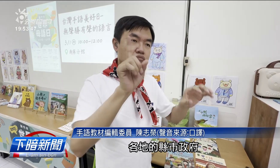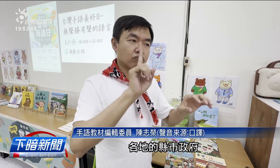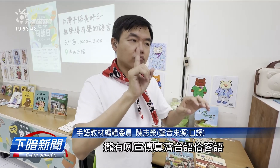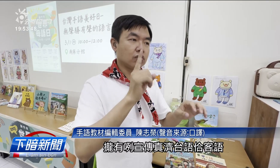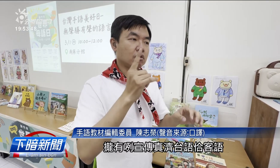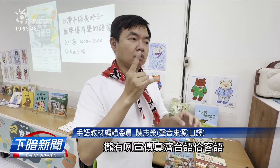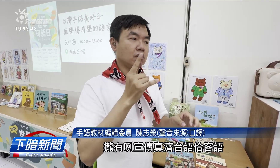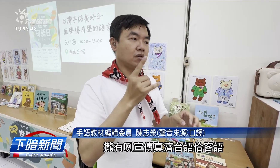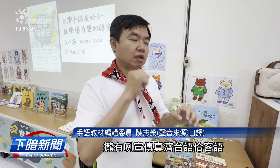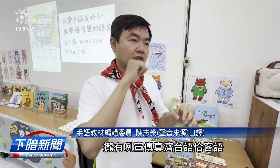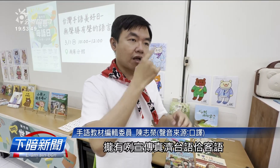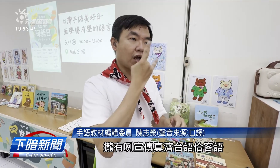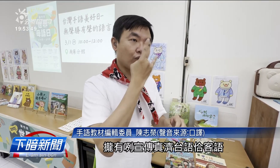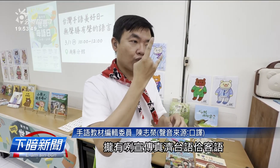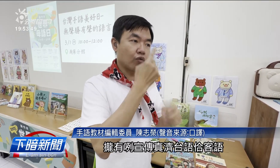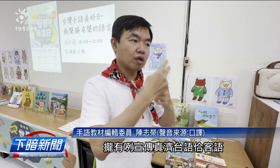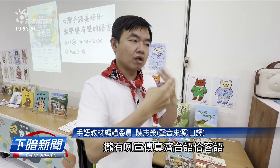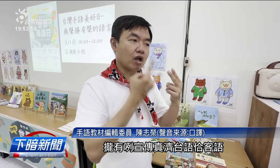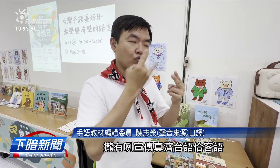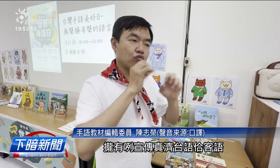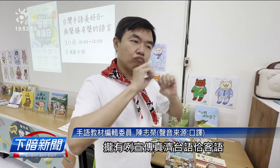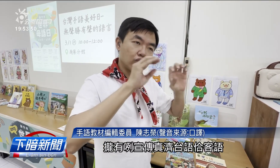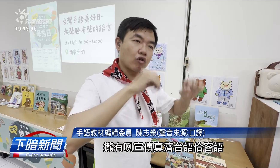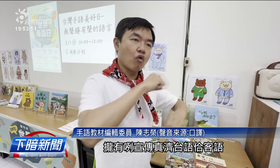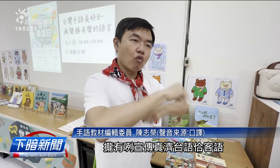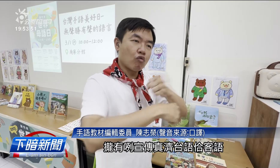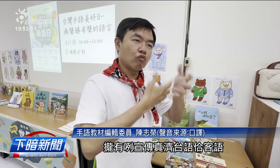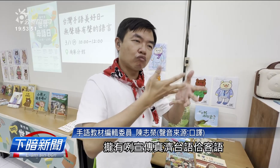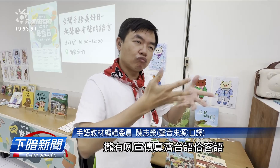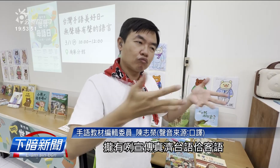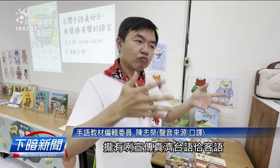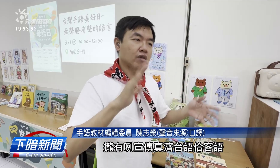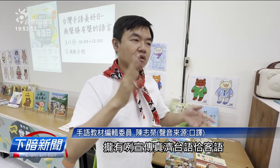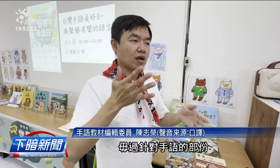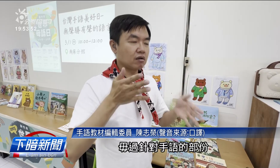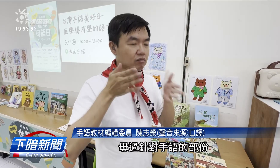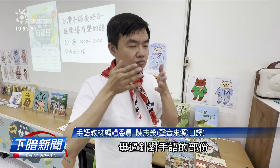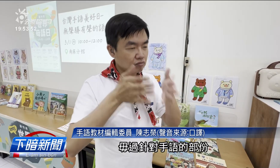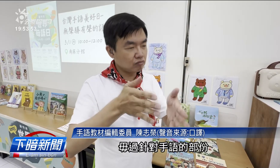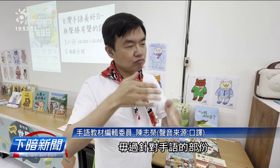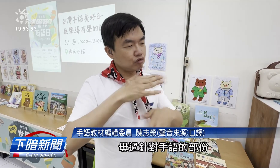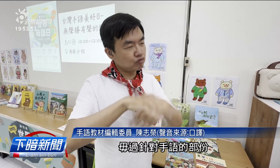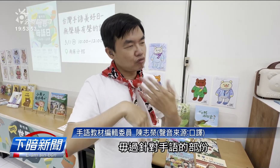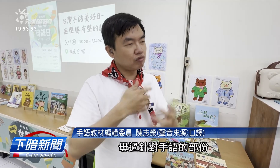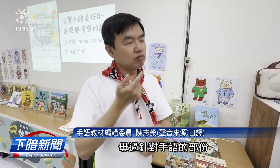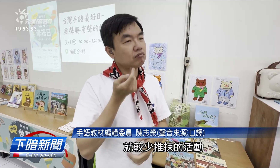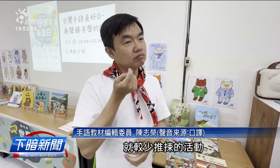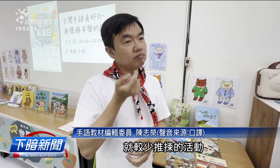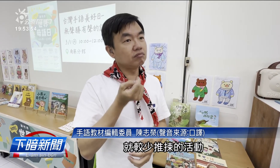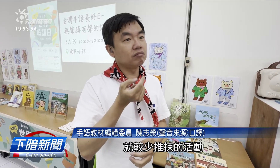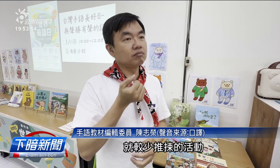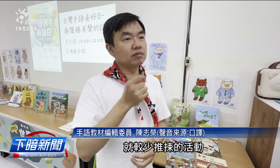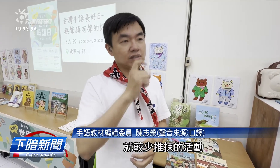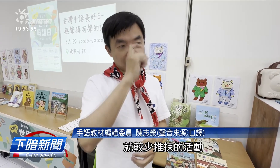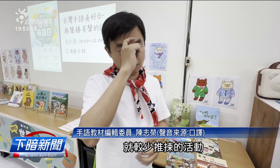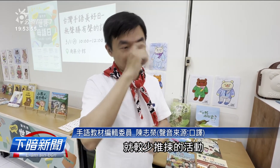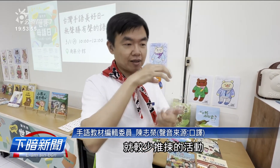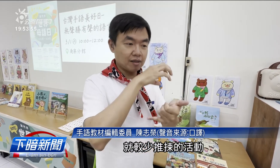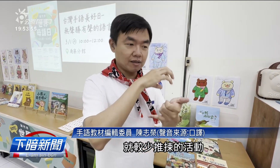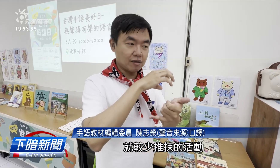再多宣传很多台语、客语的东西，可是针对手语的部分就比较少推广的活